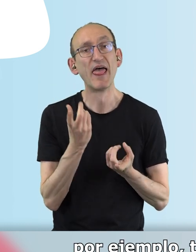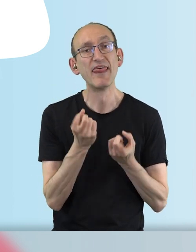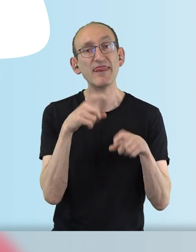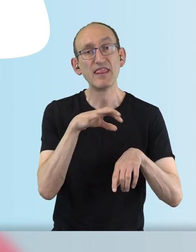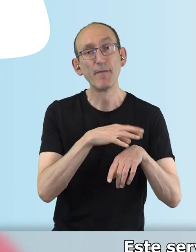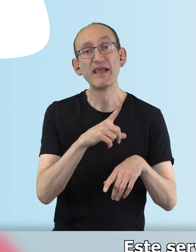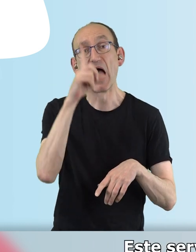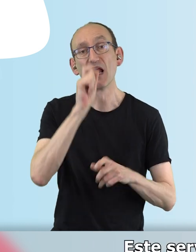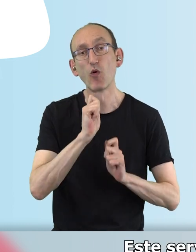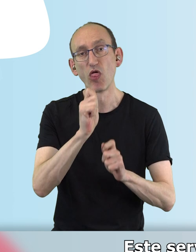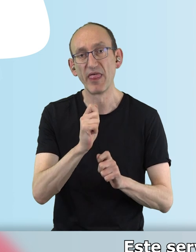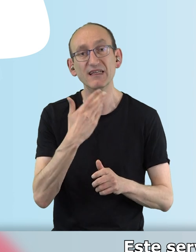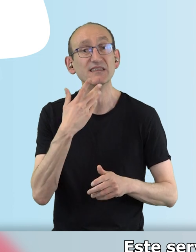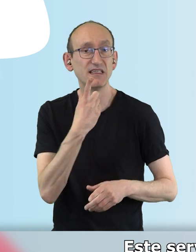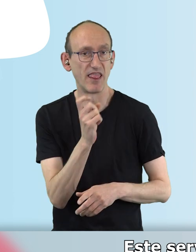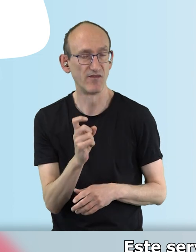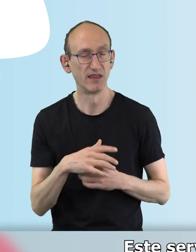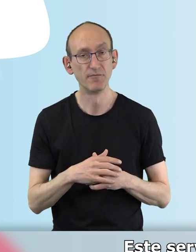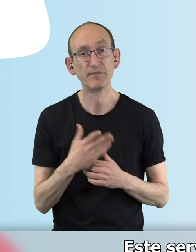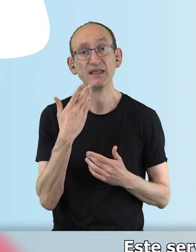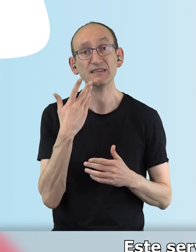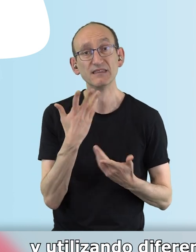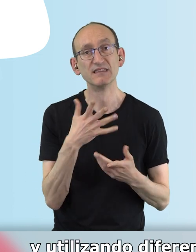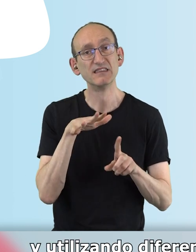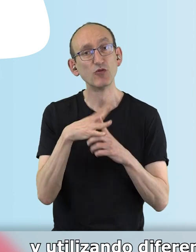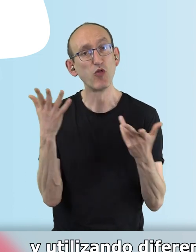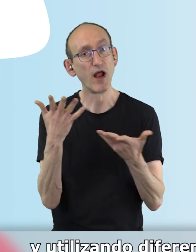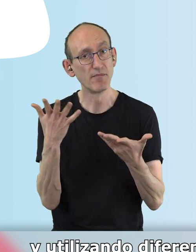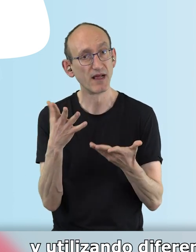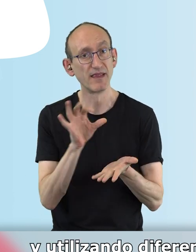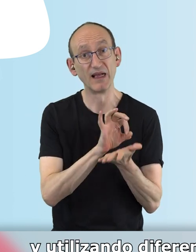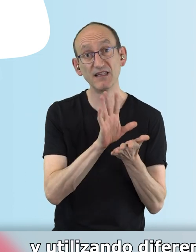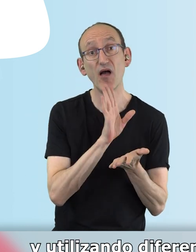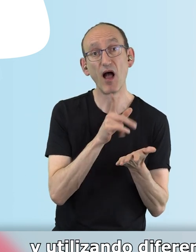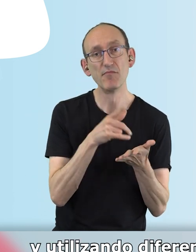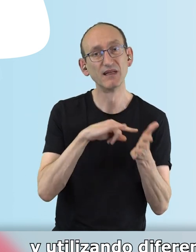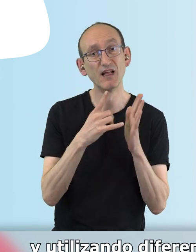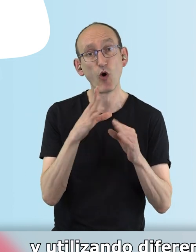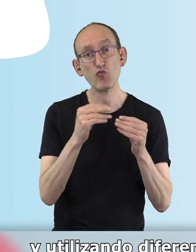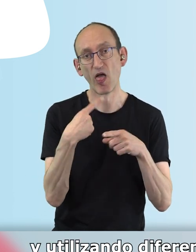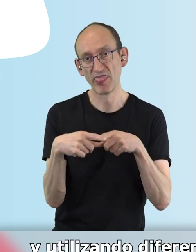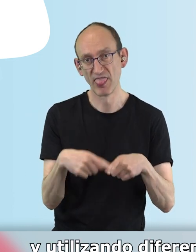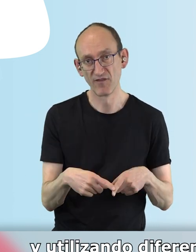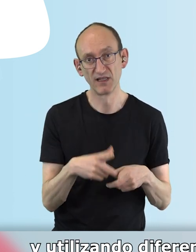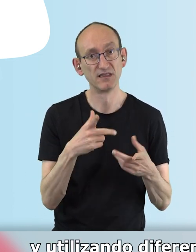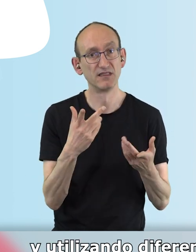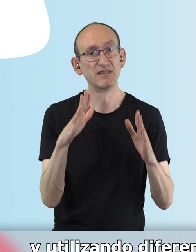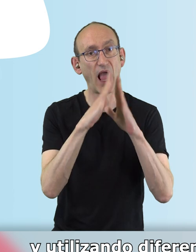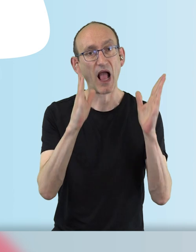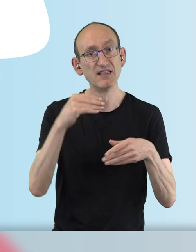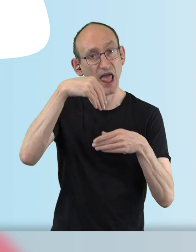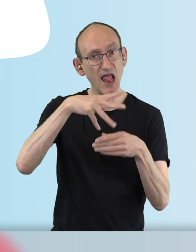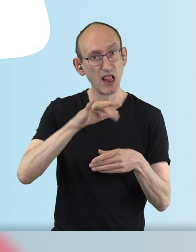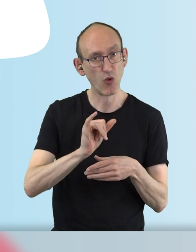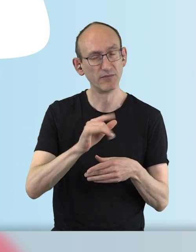falta. Este servicio, ante una situación de emergencia y utilizando diferentes tecnologías que están instaladas en el